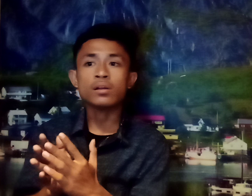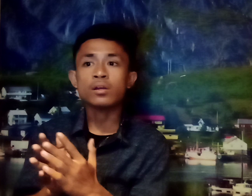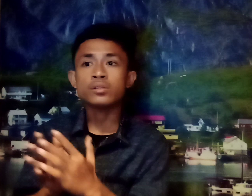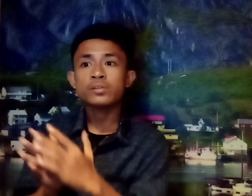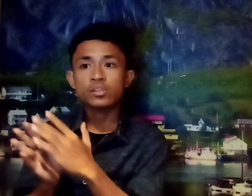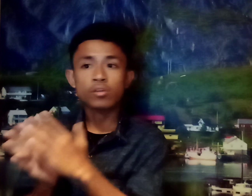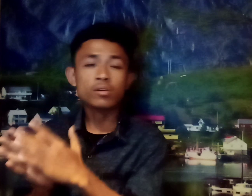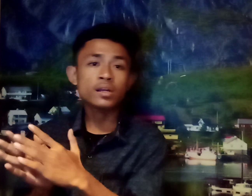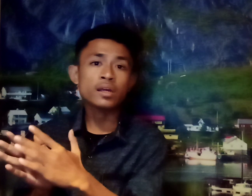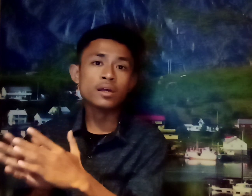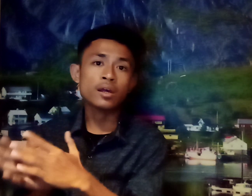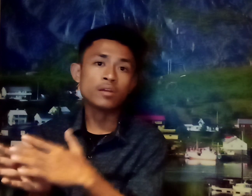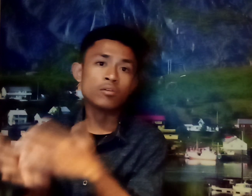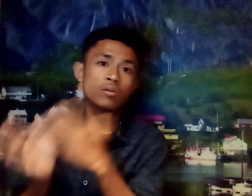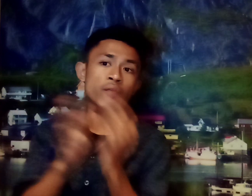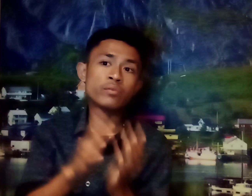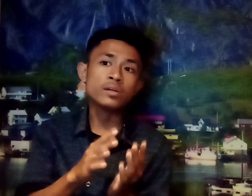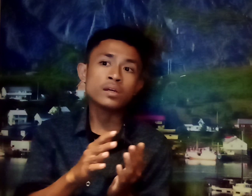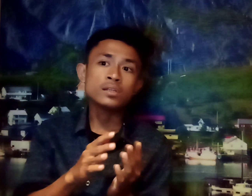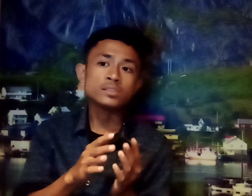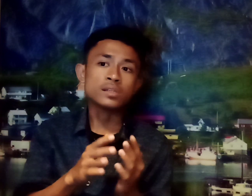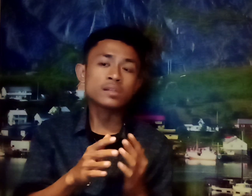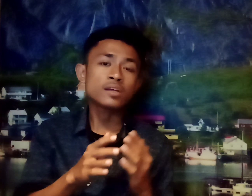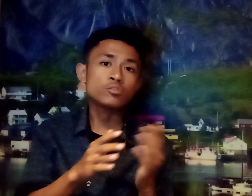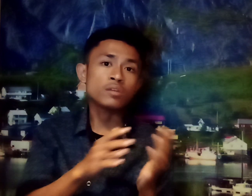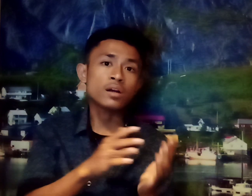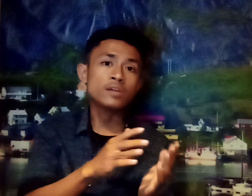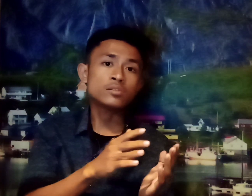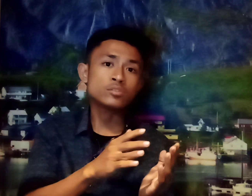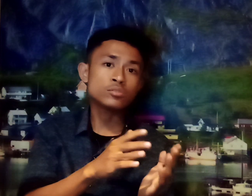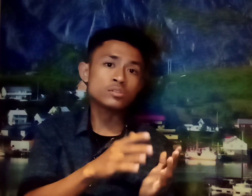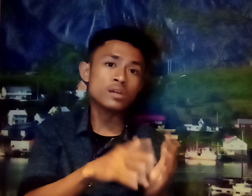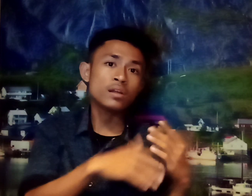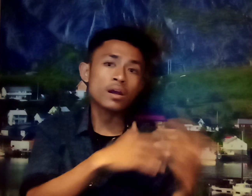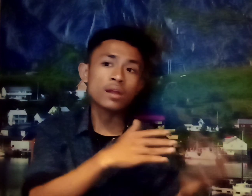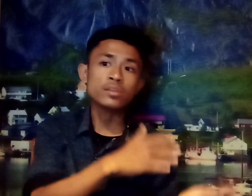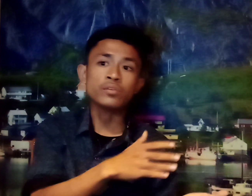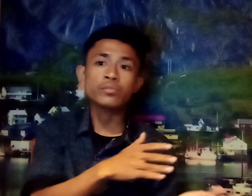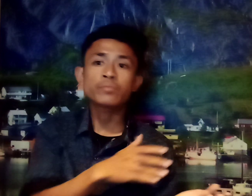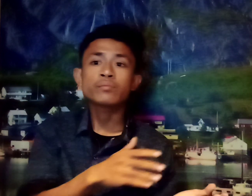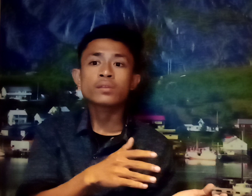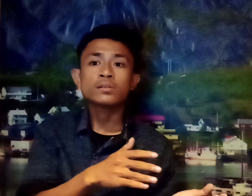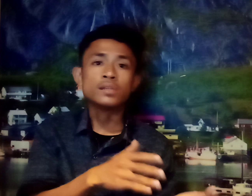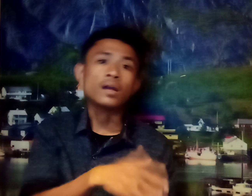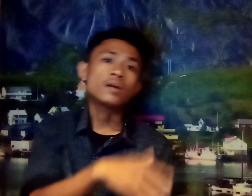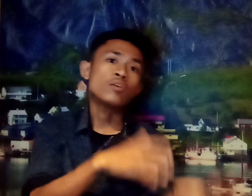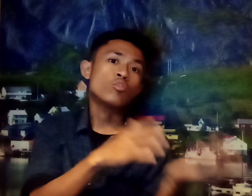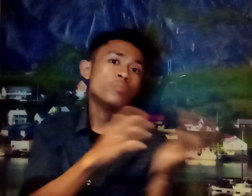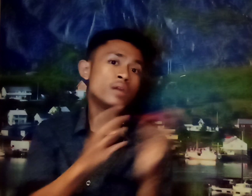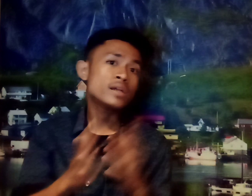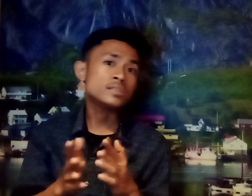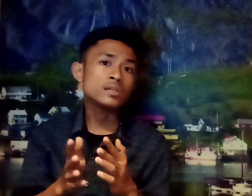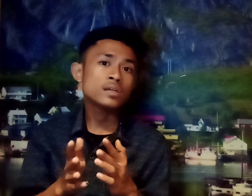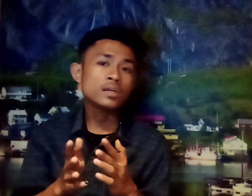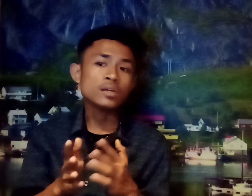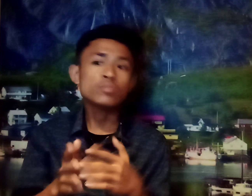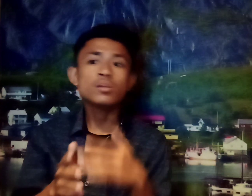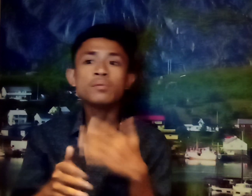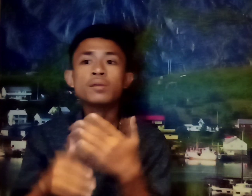grounded teori, etnografi, serta studi kasus dan naratif. Sedangkan kombinasi itu lebih